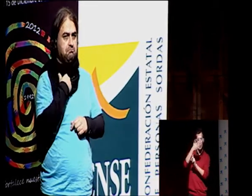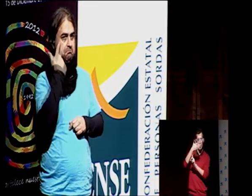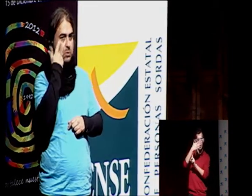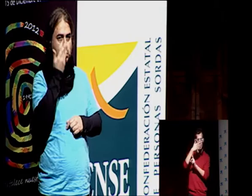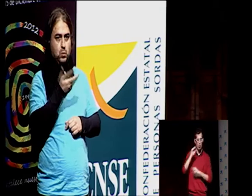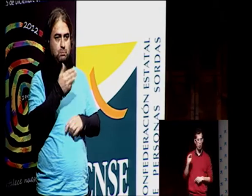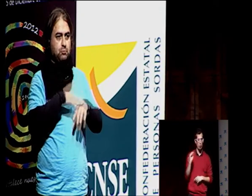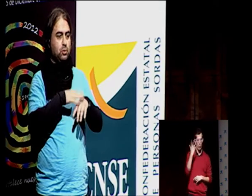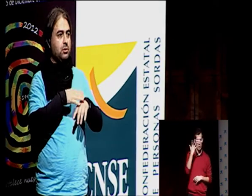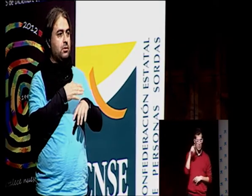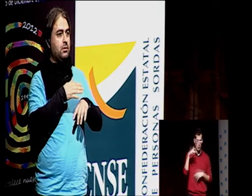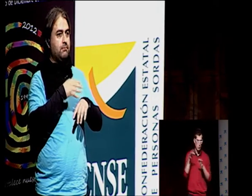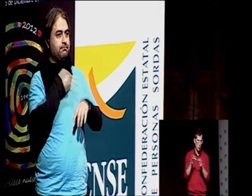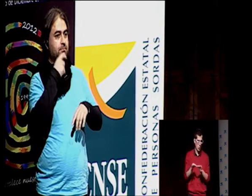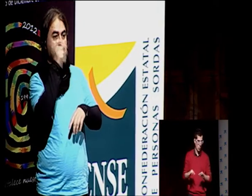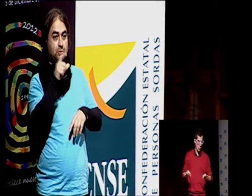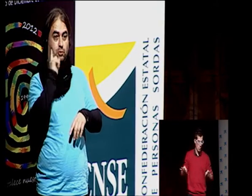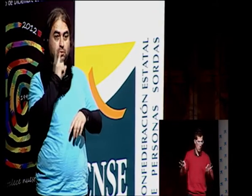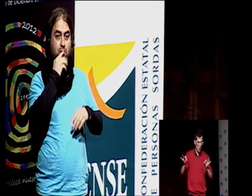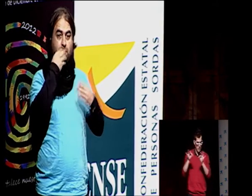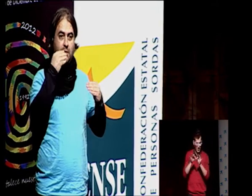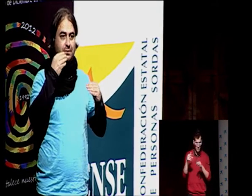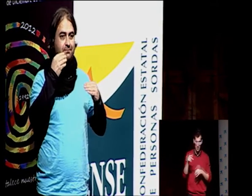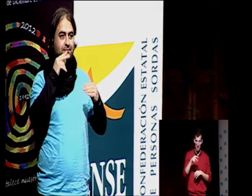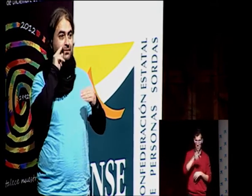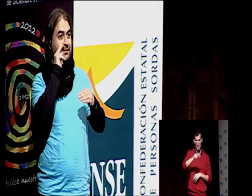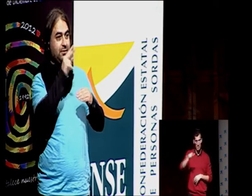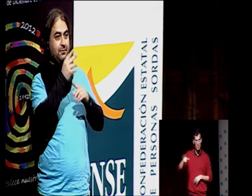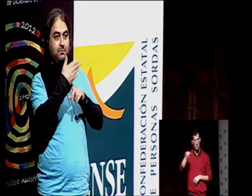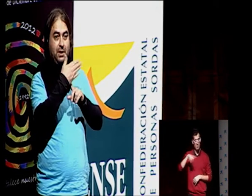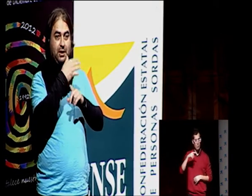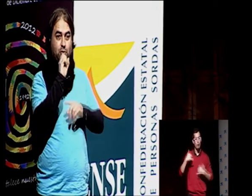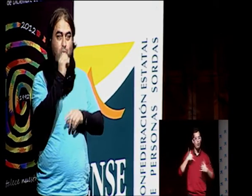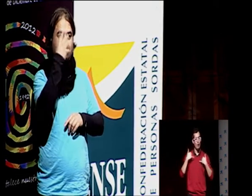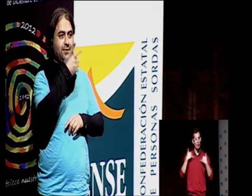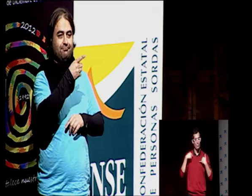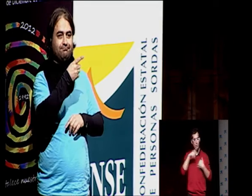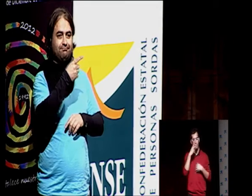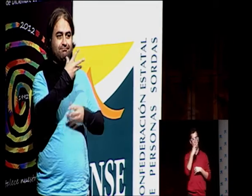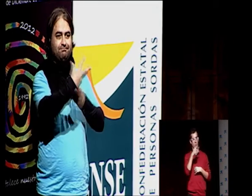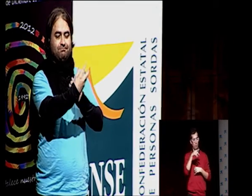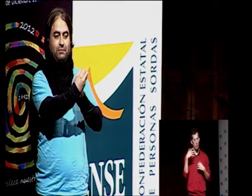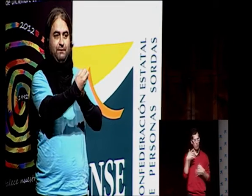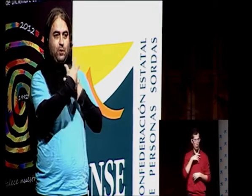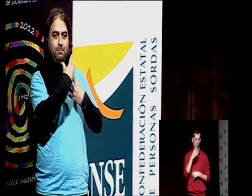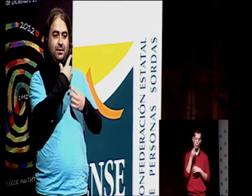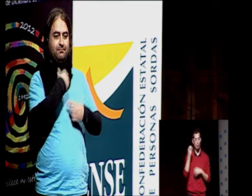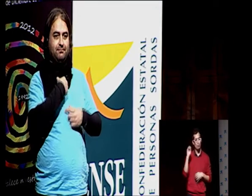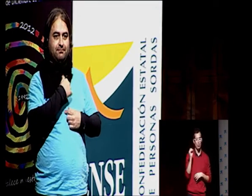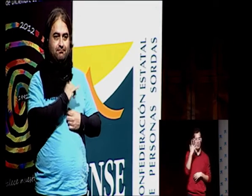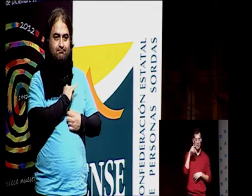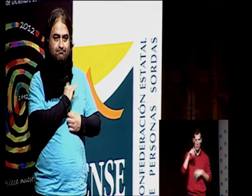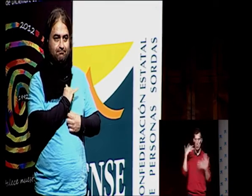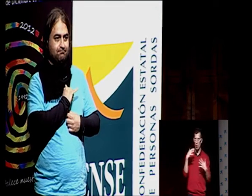enterado acerca de la bandera de que las personas turquesa que las personas sordas jóvenes